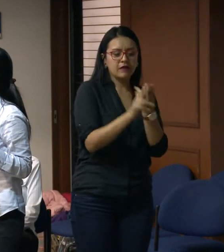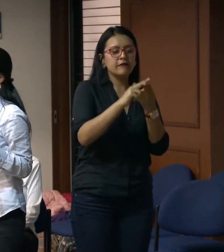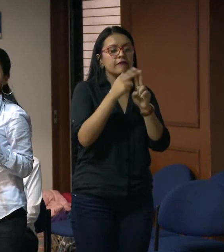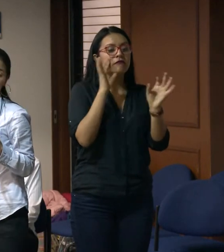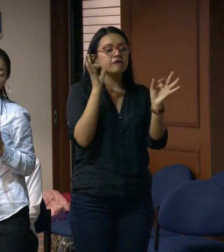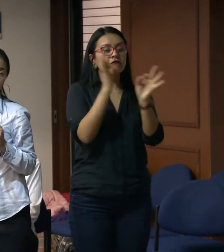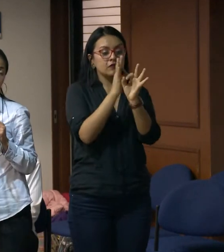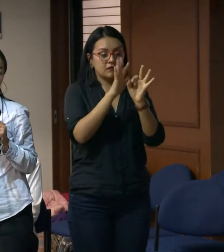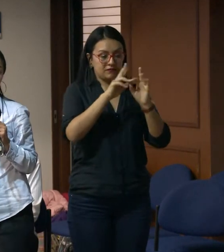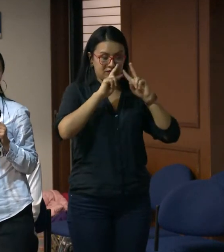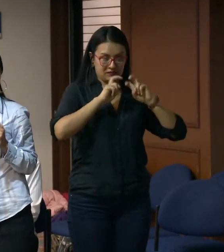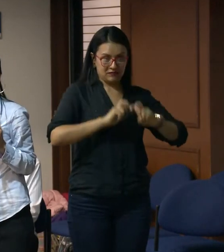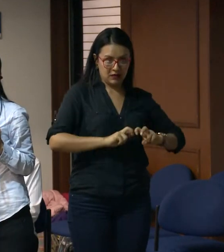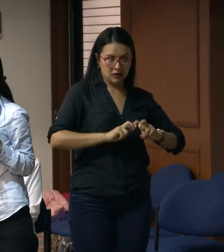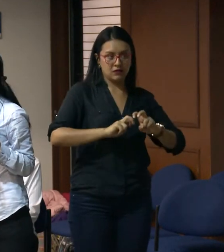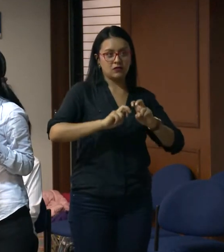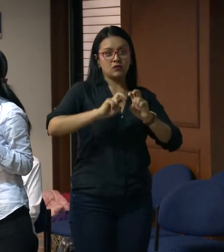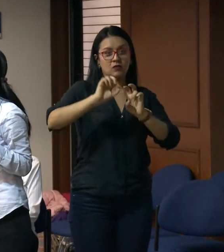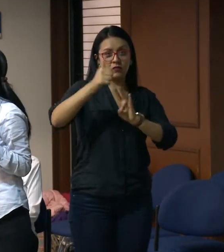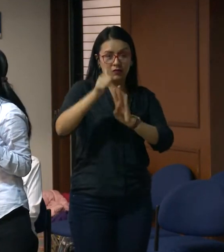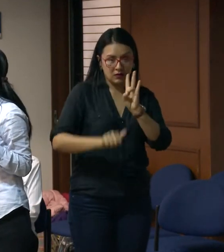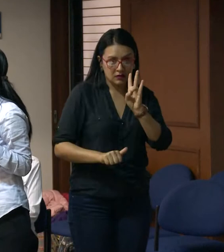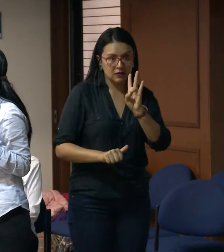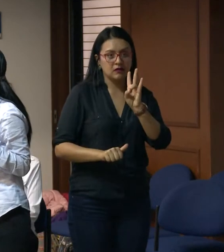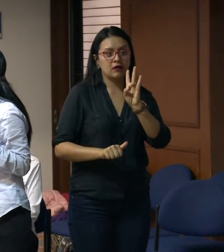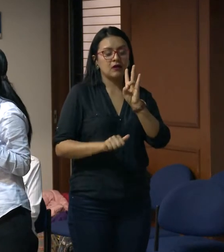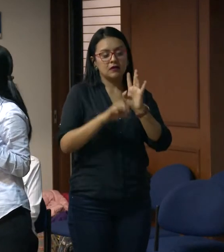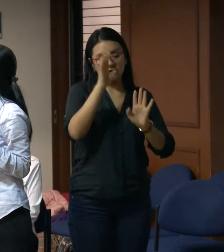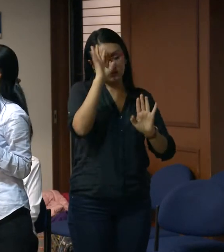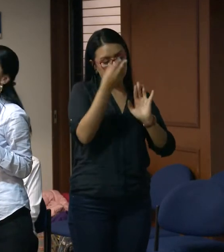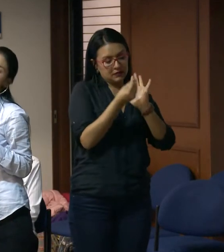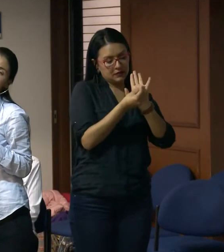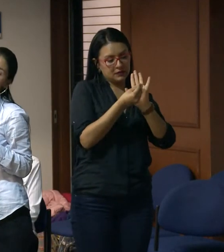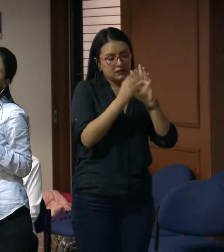enfoque investigativo, el cualitativo, desde el paradigma